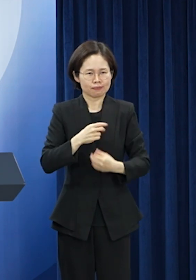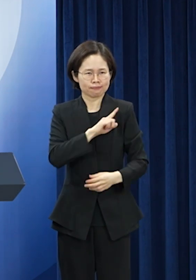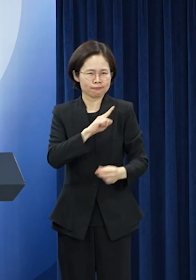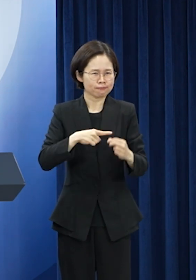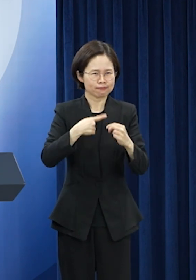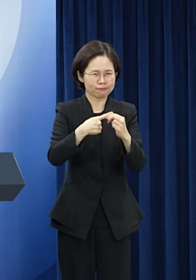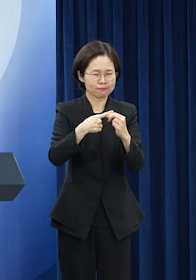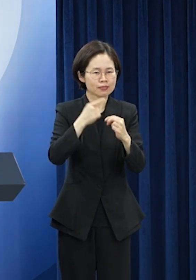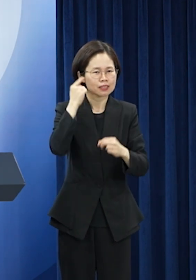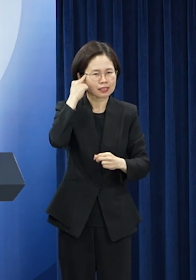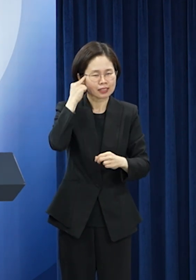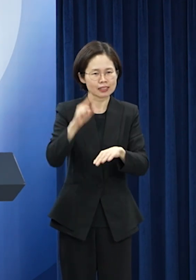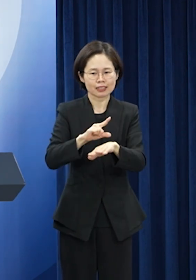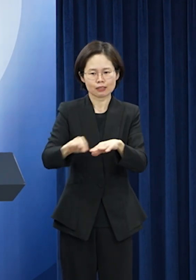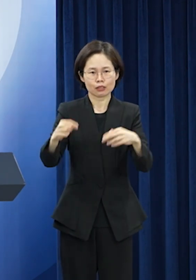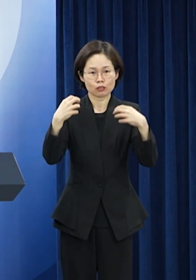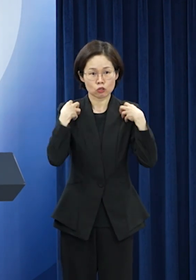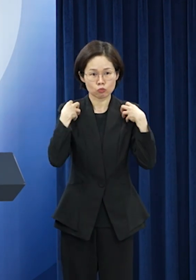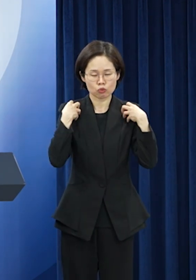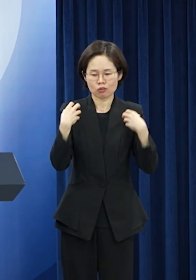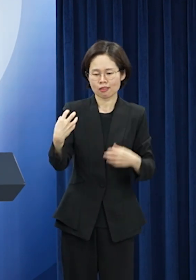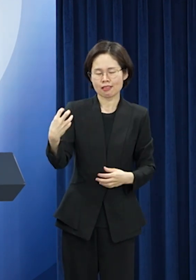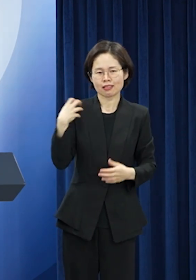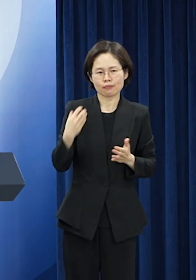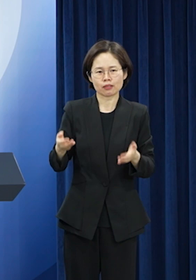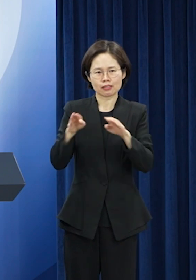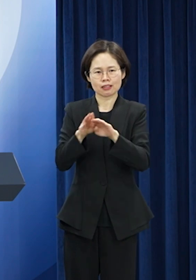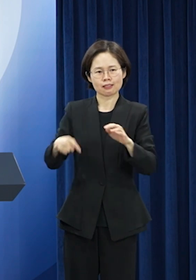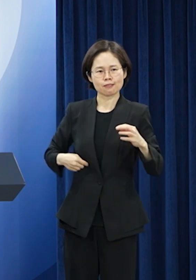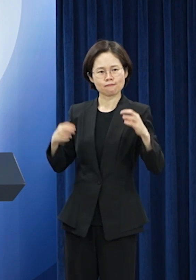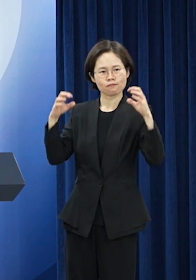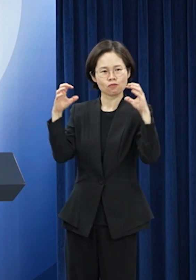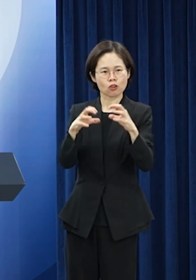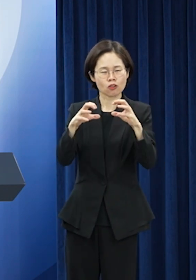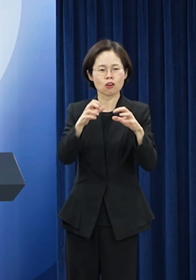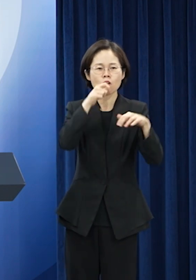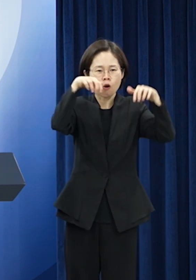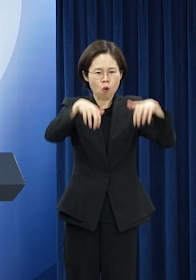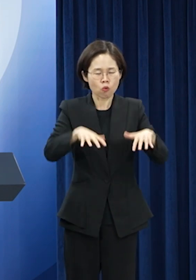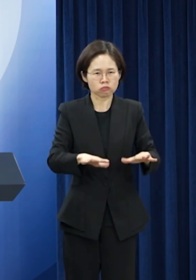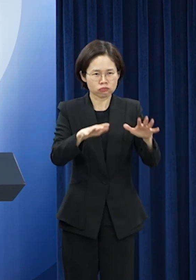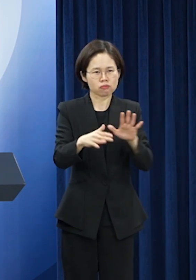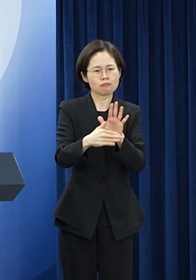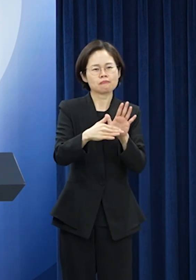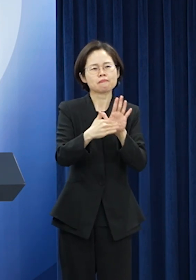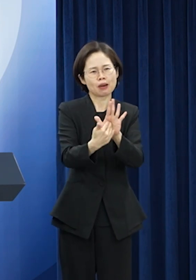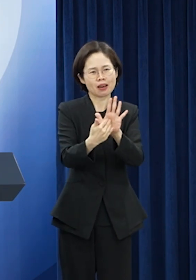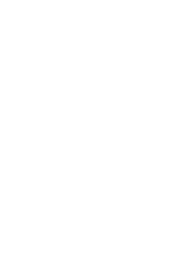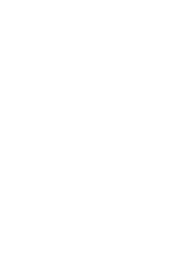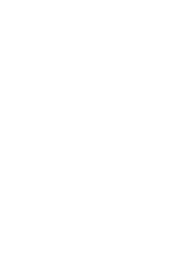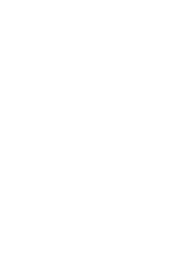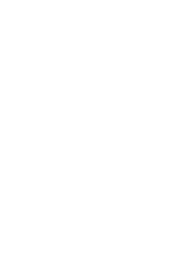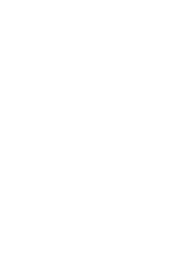지자체 관계기관과 협력하여 홍수 대응에 최선을 다하겠습니다. 감사합니다.